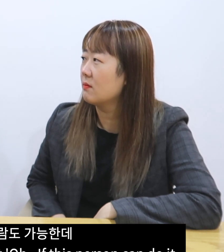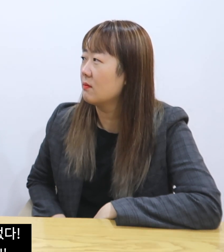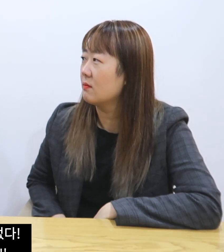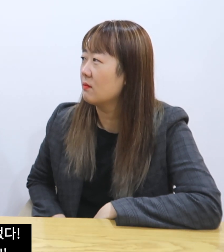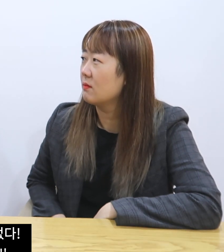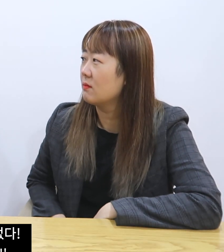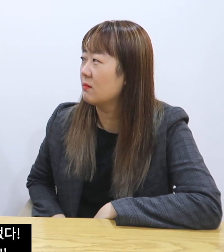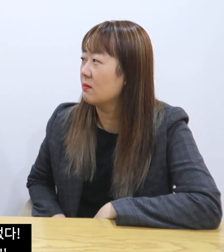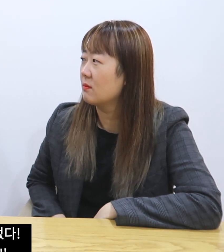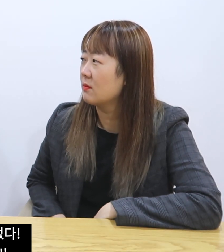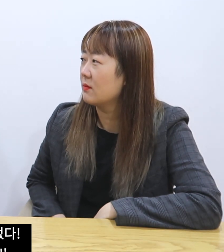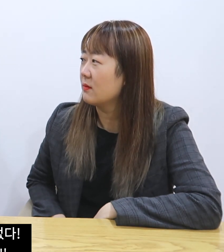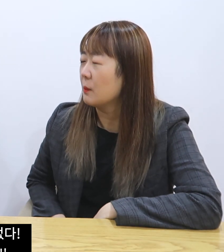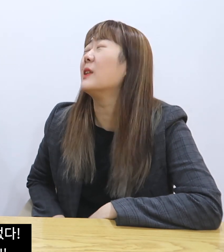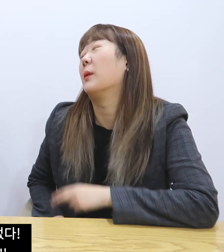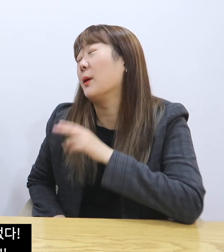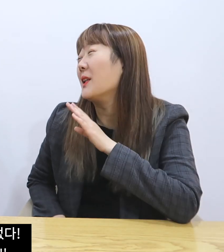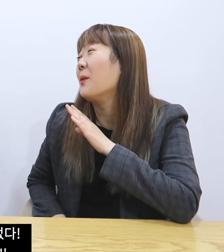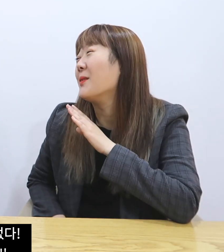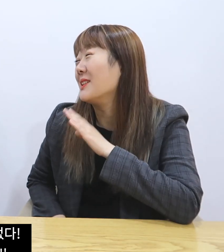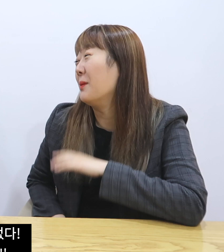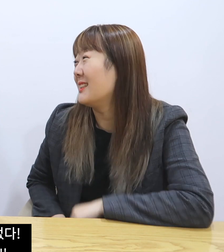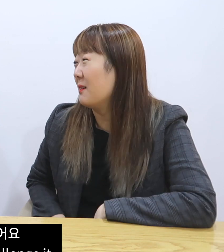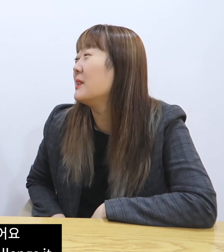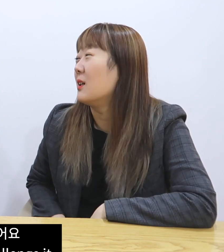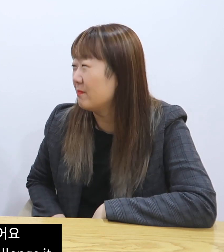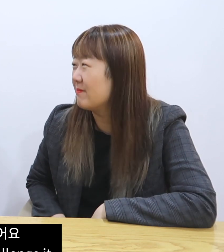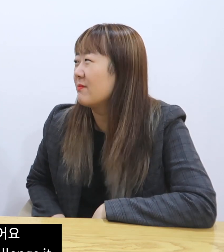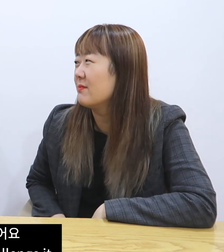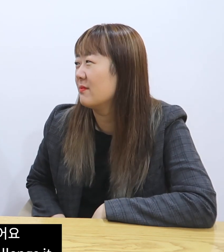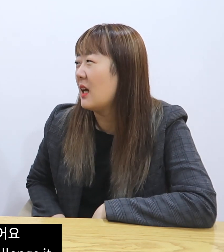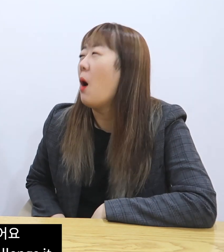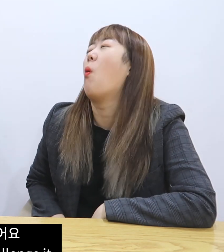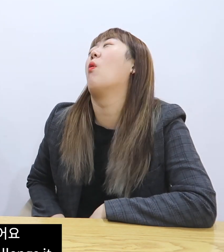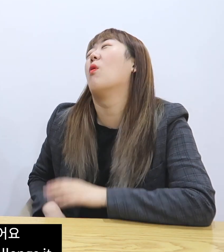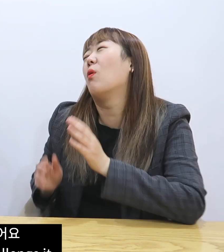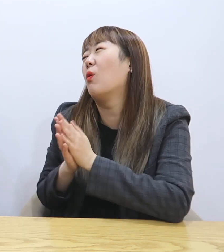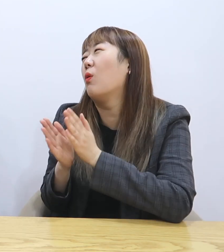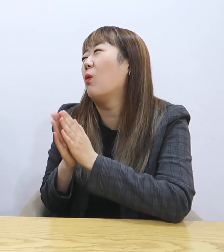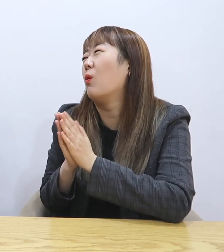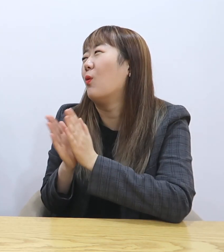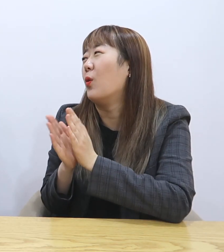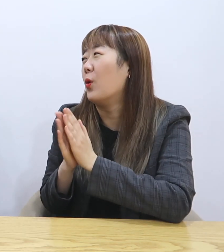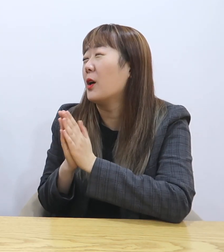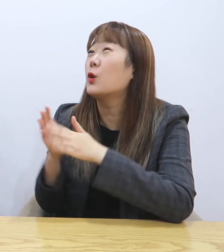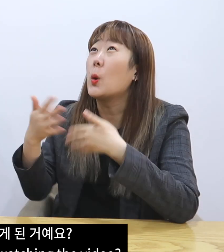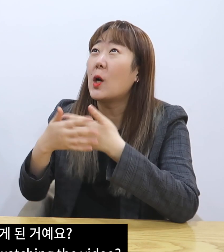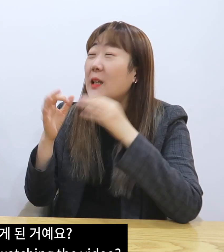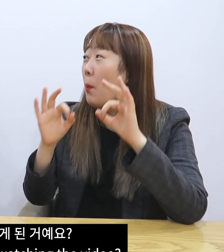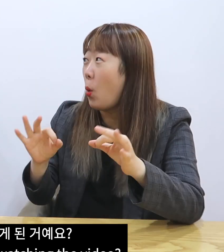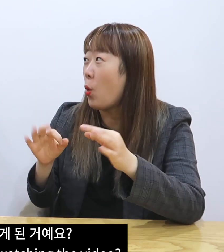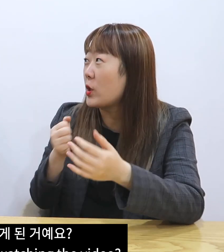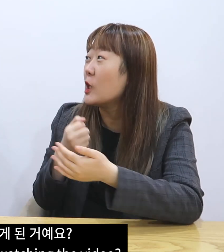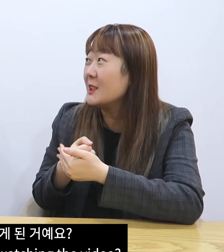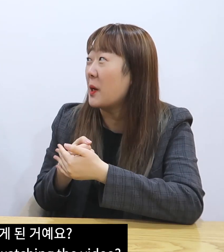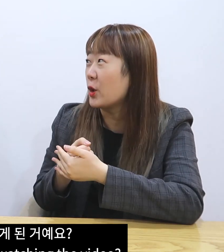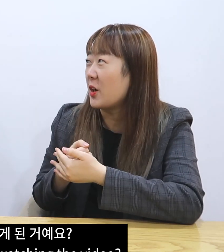난 한 뜨거 없다. 맞아. 그래서 도전했죠. 오 그 동영상 보고 그렇게 팀하게 된 거.